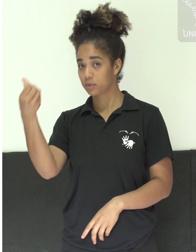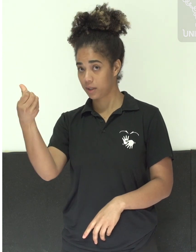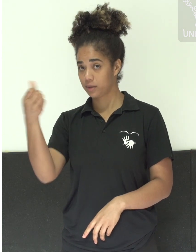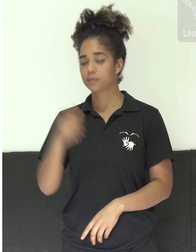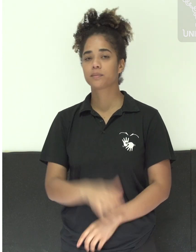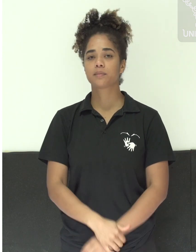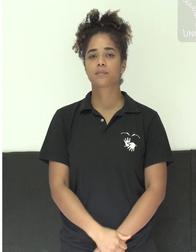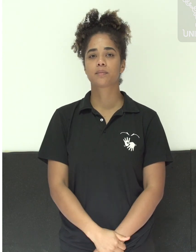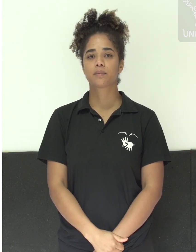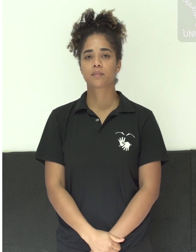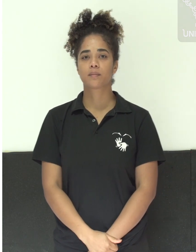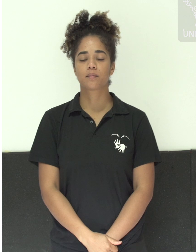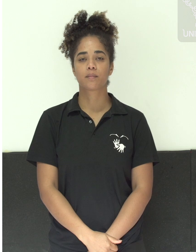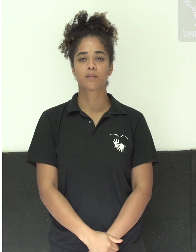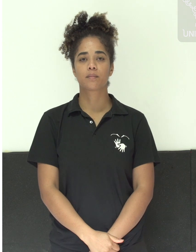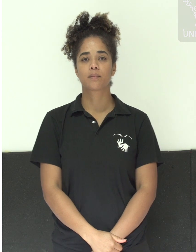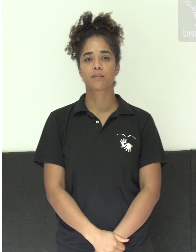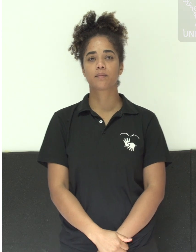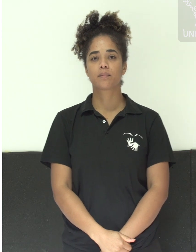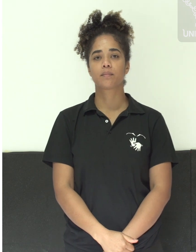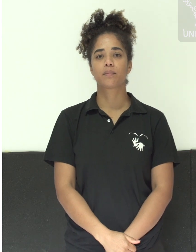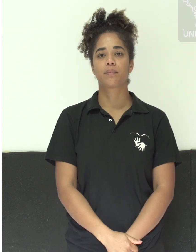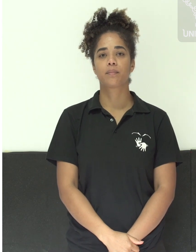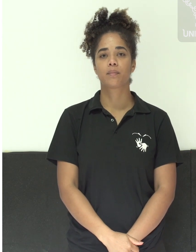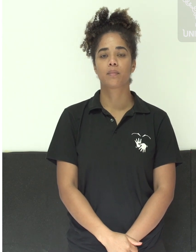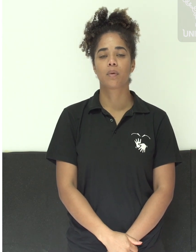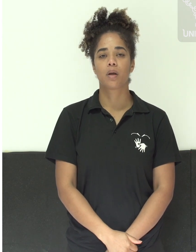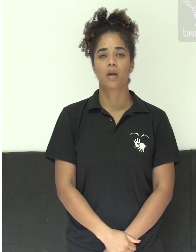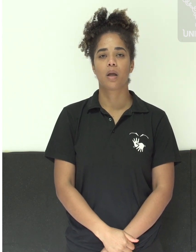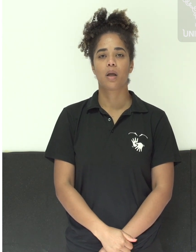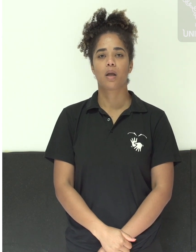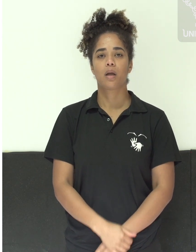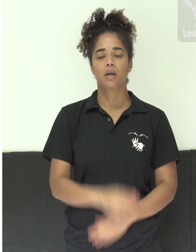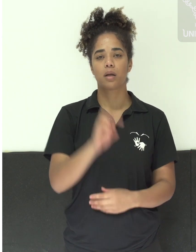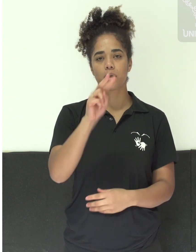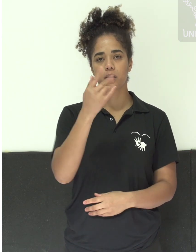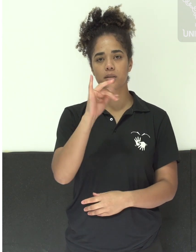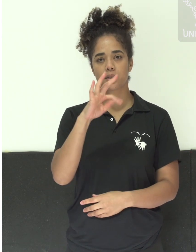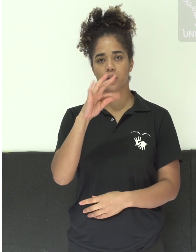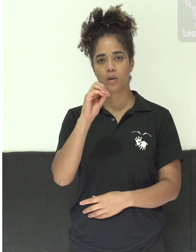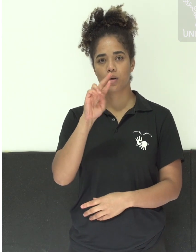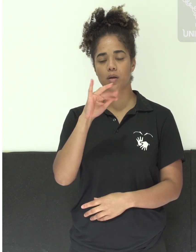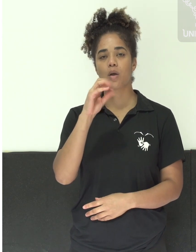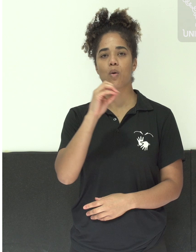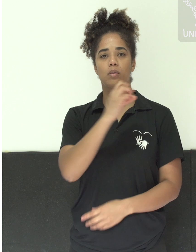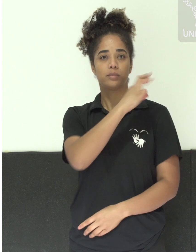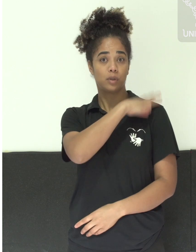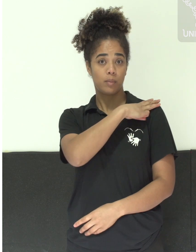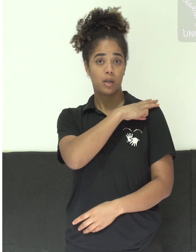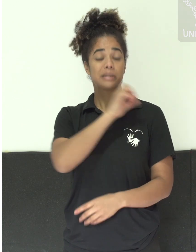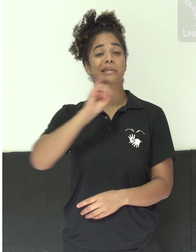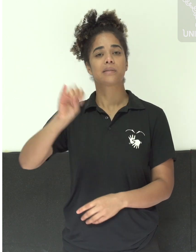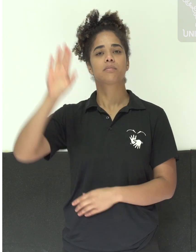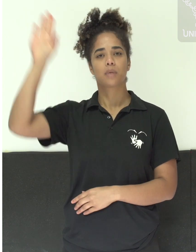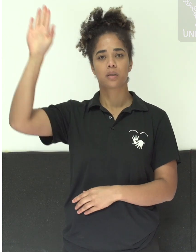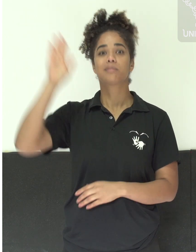7.3.4.1.6 Histórico escolar do ensino médio. Caso o candidato tenha obtido a certificação do ensino